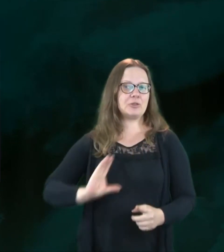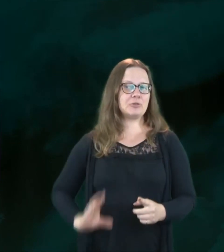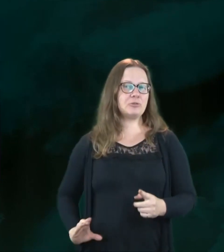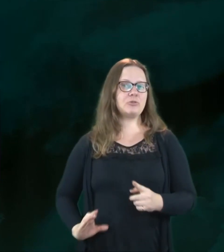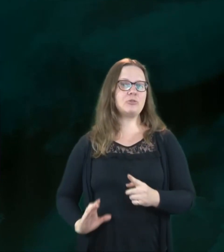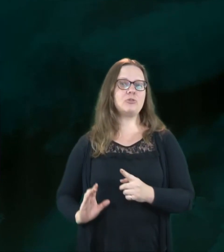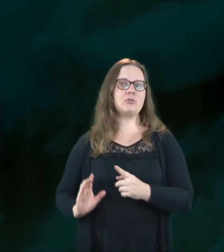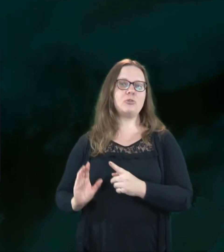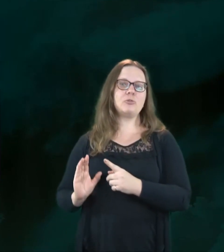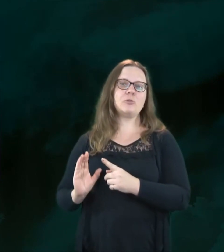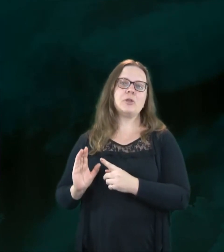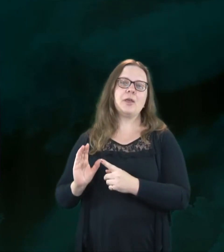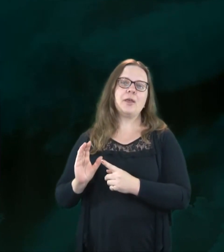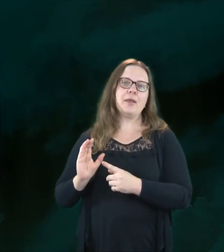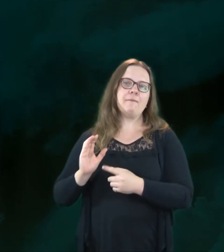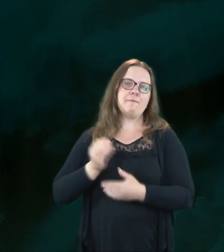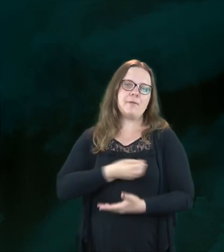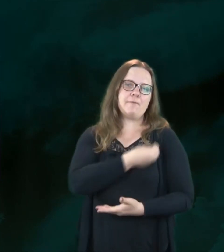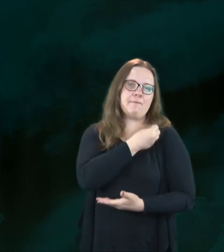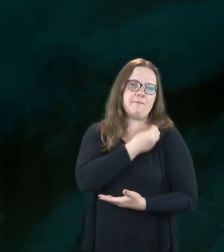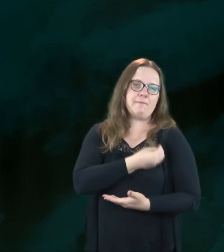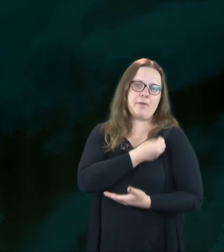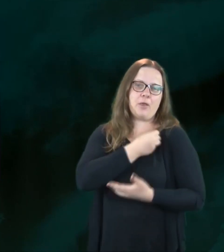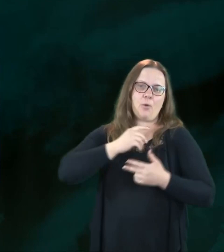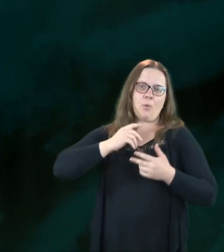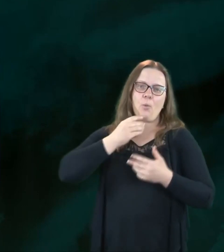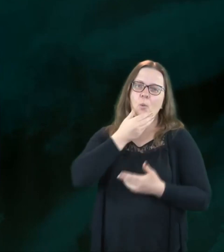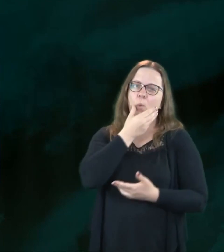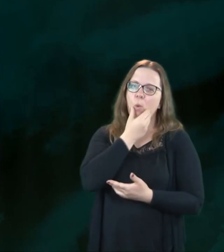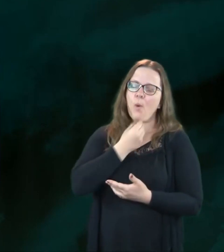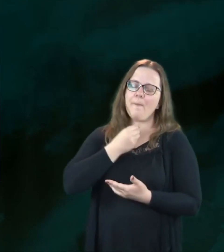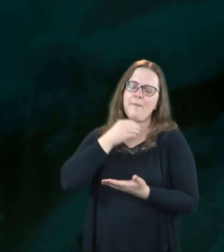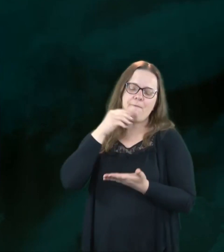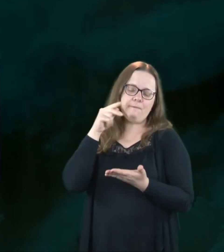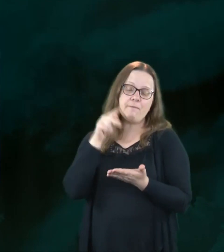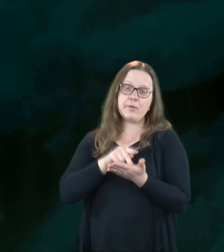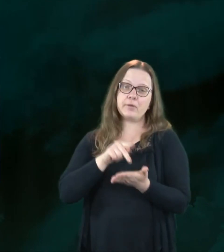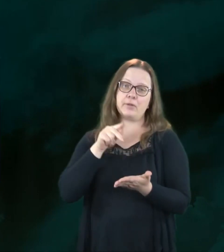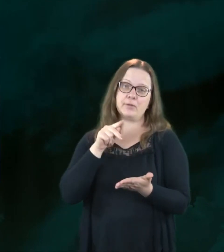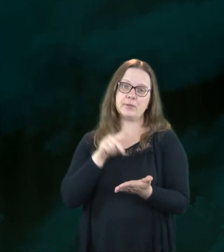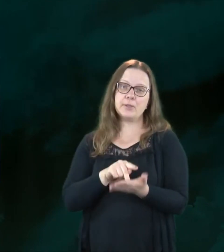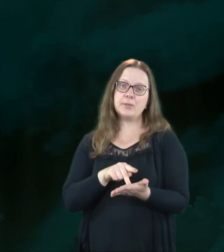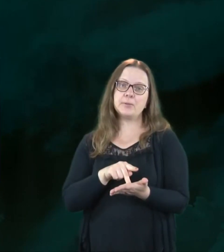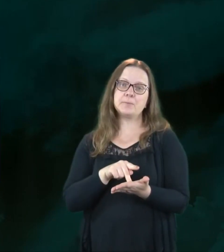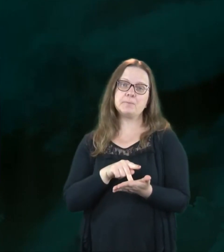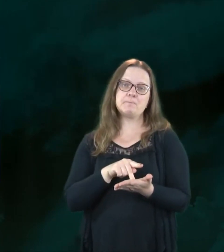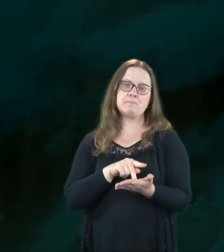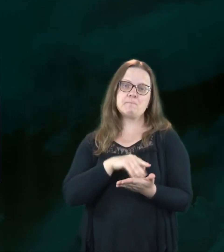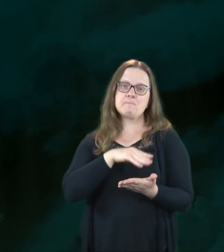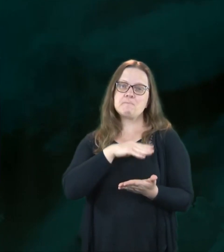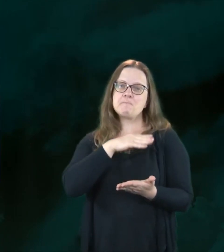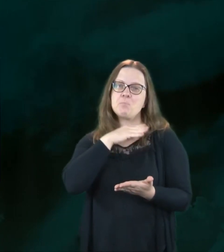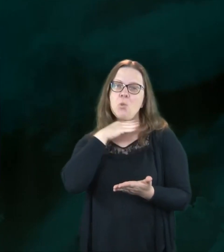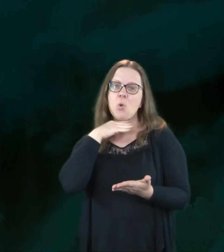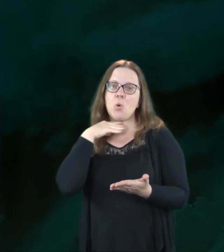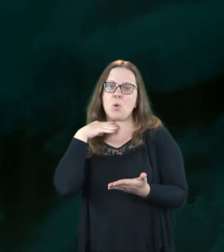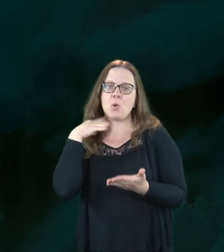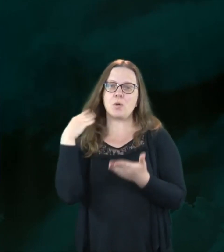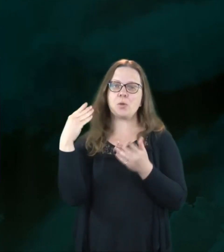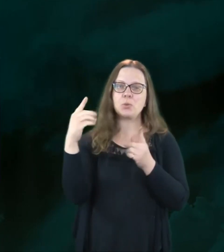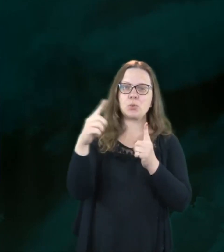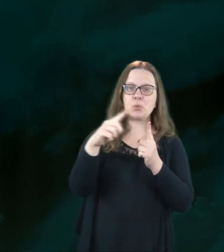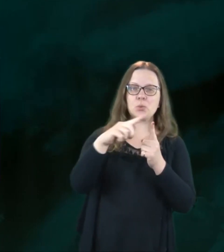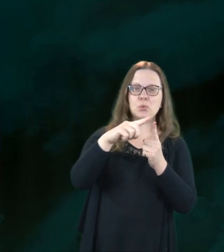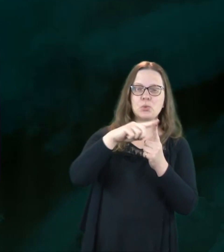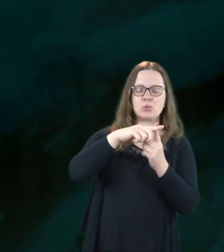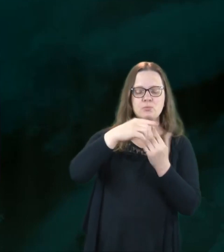e viveu aqui na terra verdadeiramente como um homem, certo? E Ele morreu na cruz pelos